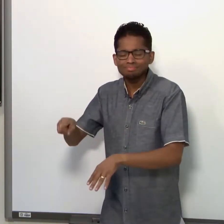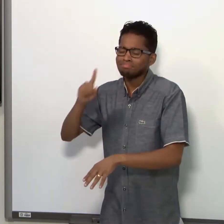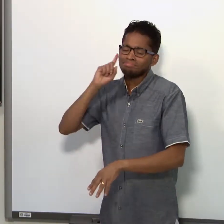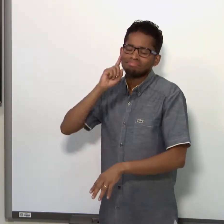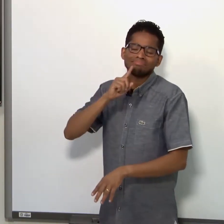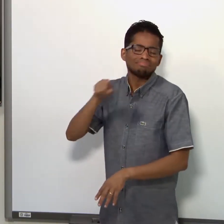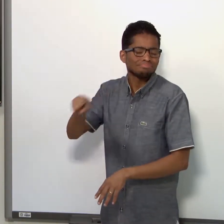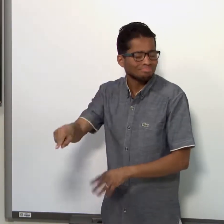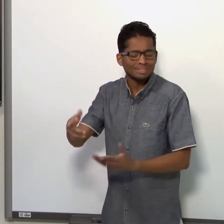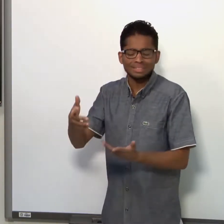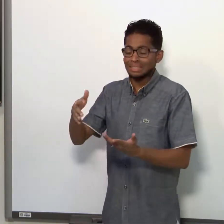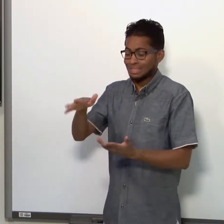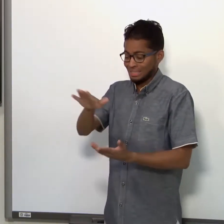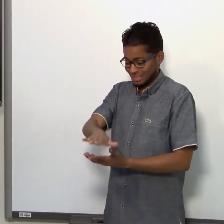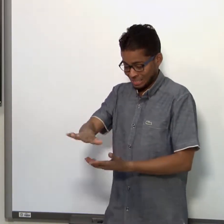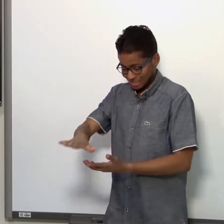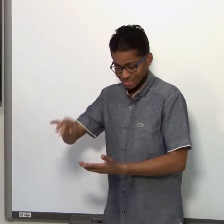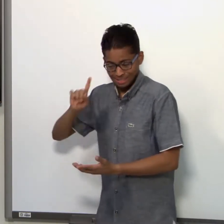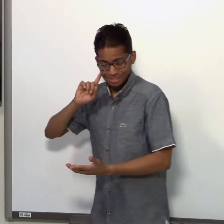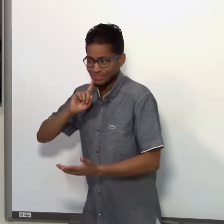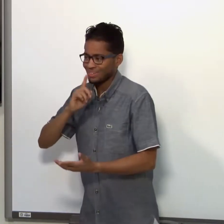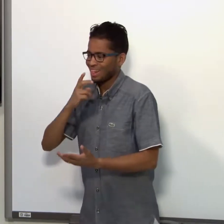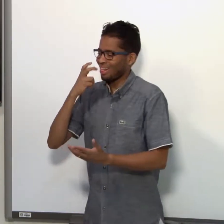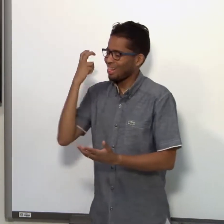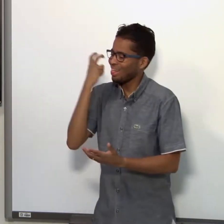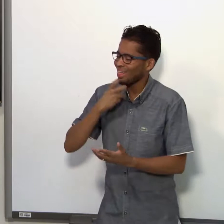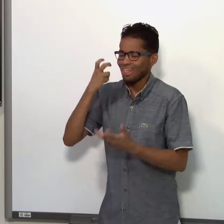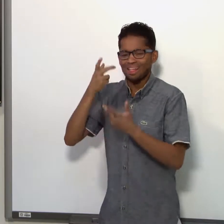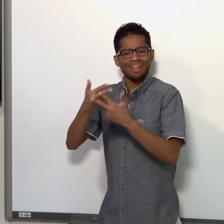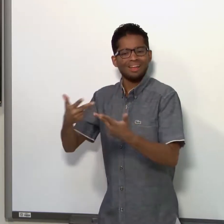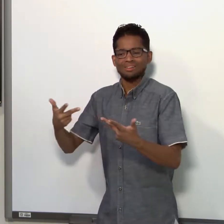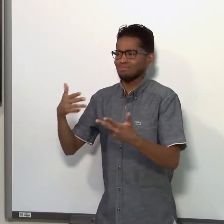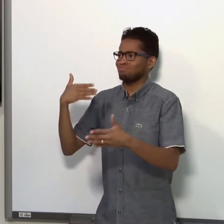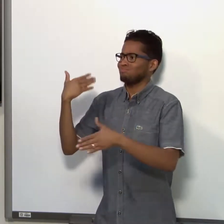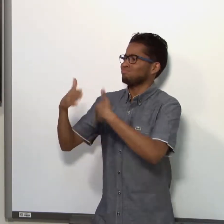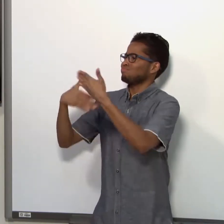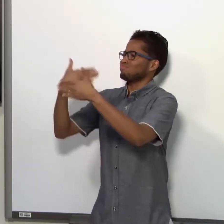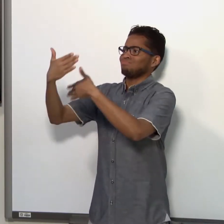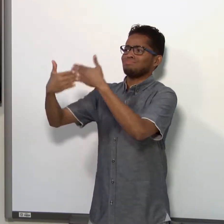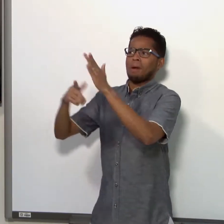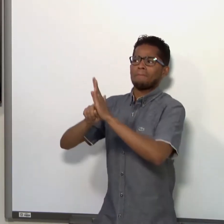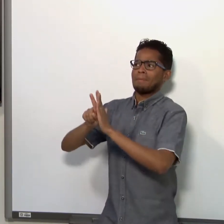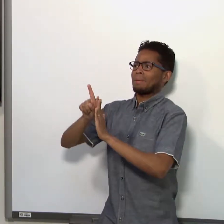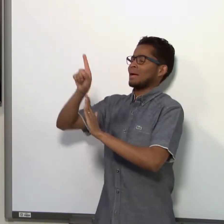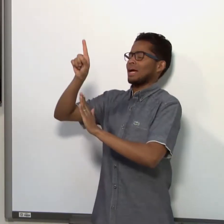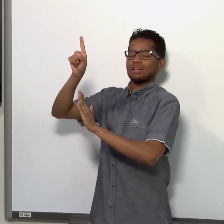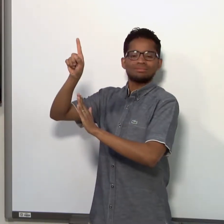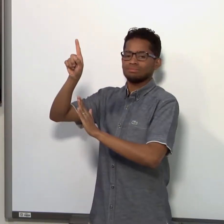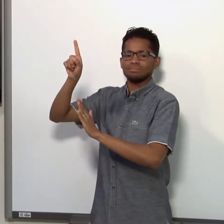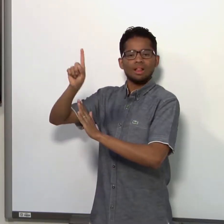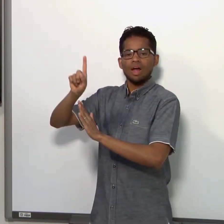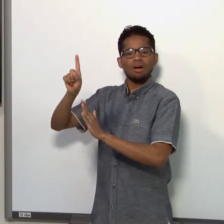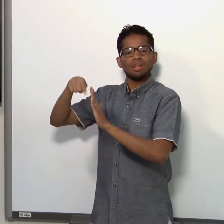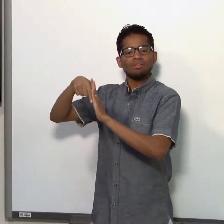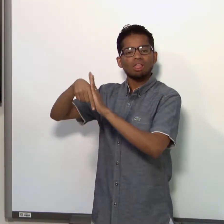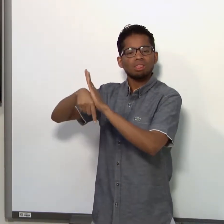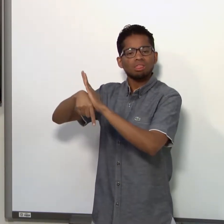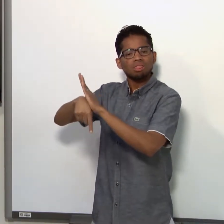prejuízos para este. Crianças surdas oralizadas, elas não estavam se desenvolvendo. Pelo